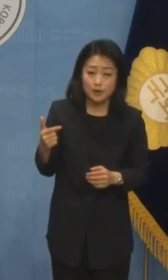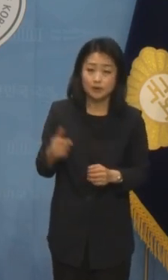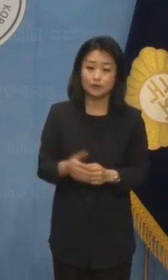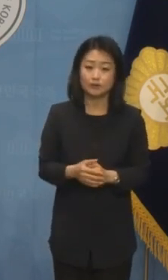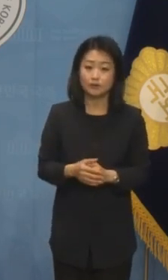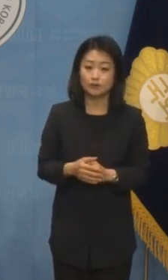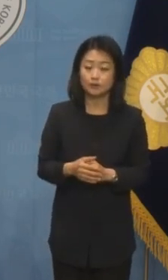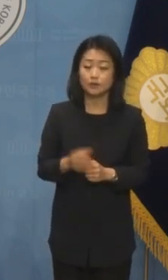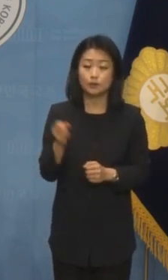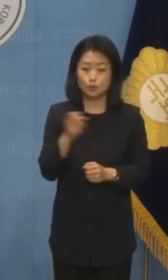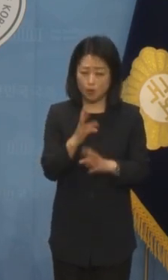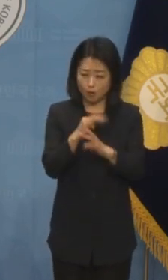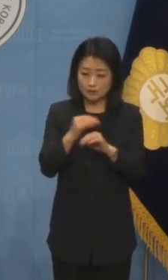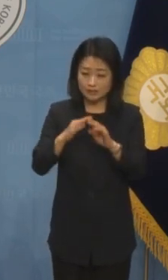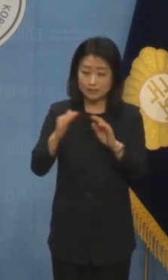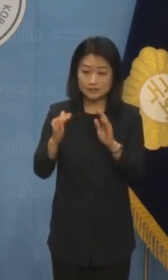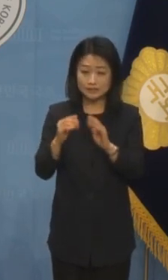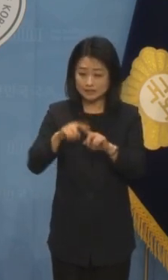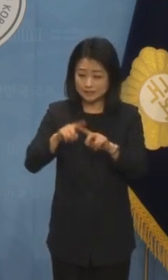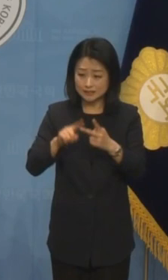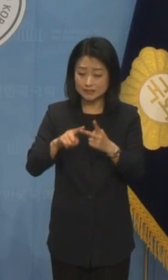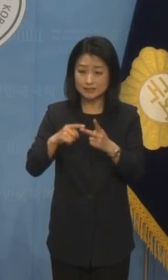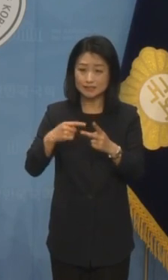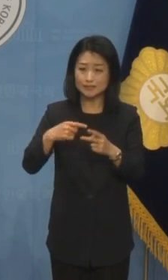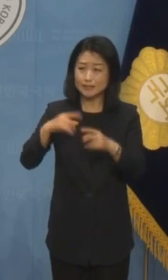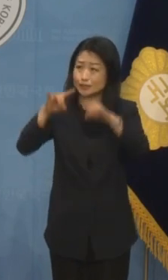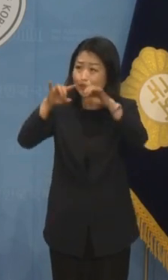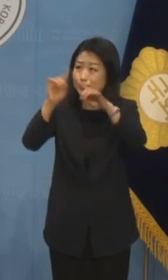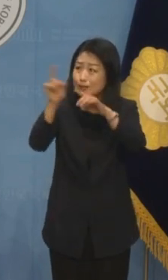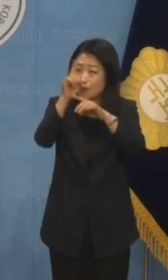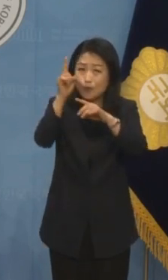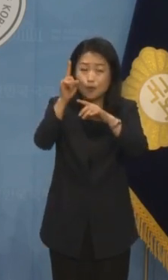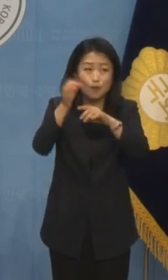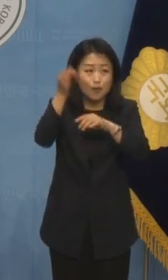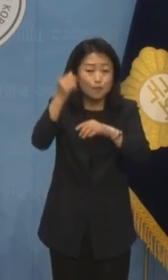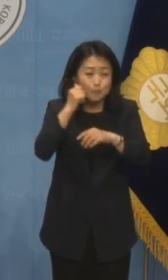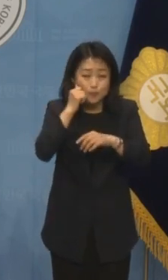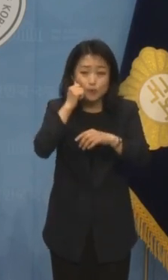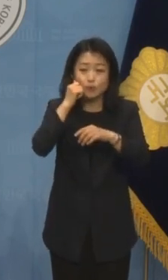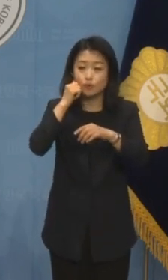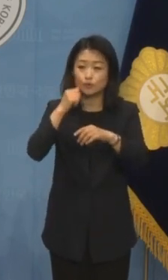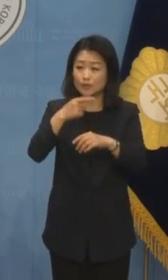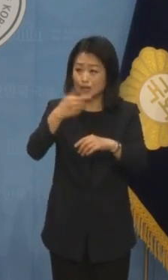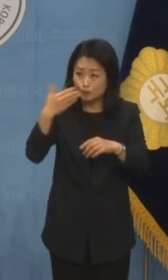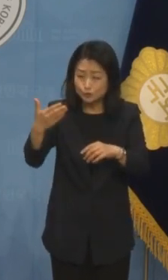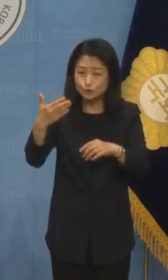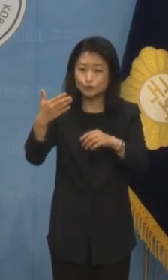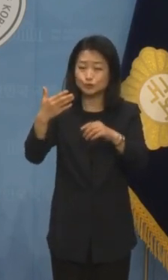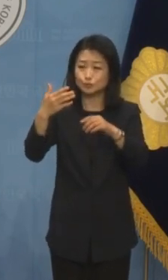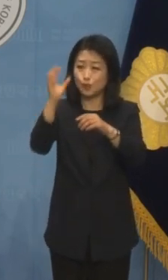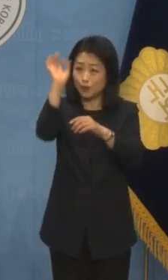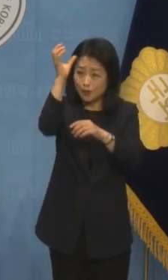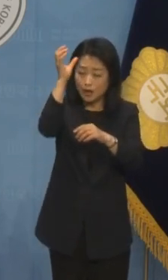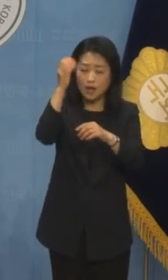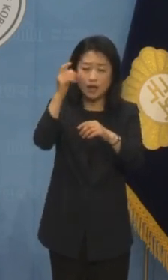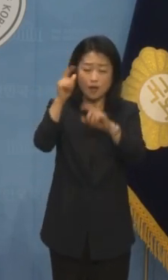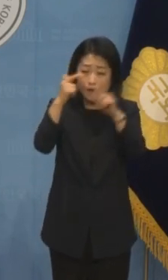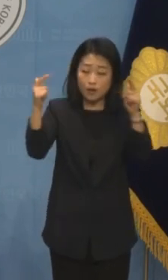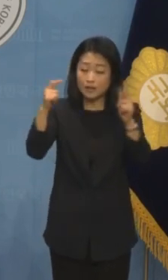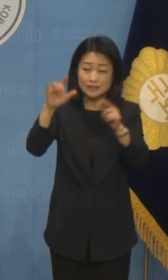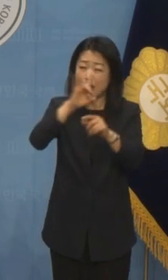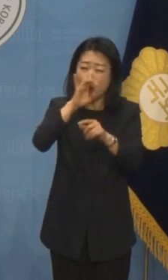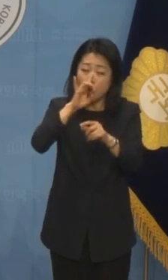되지 않아 언제라도 집에서 물이 새고 수도와 전기가 끊기고 소방시설, 승강기가 작동하지 않아 위협받을 수